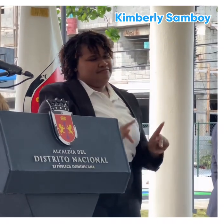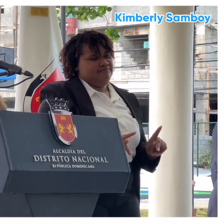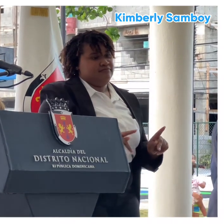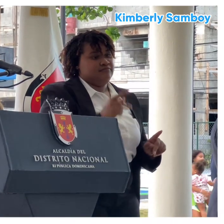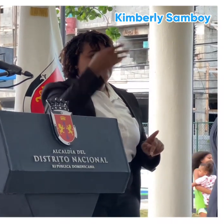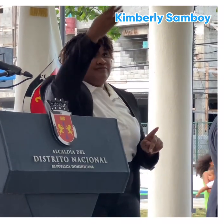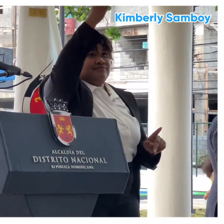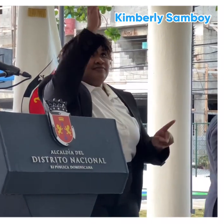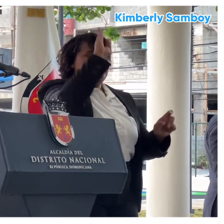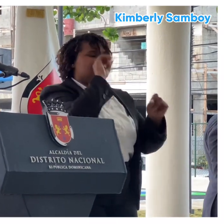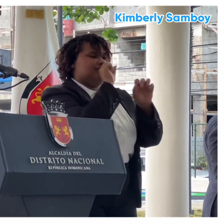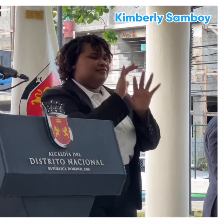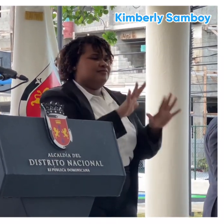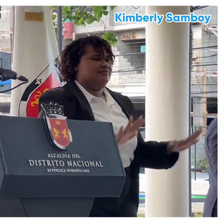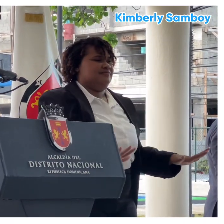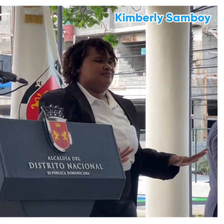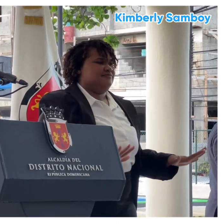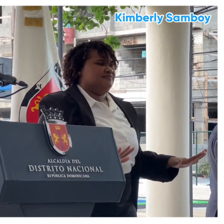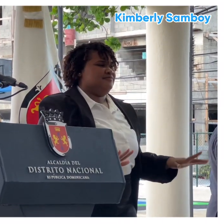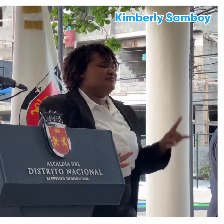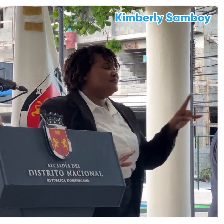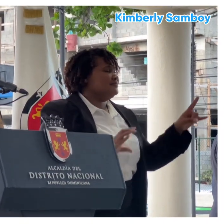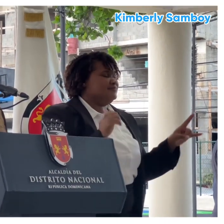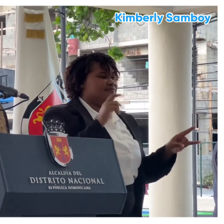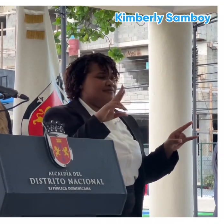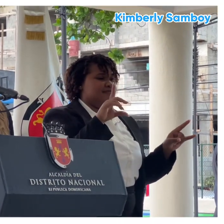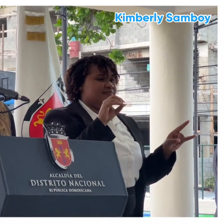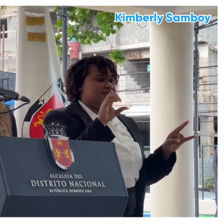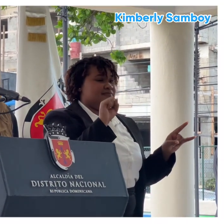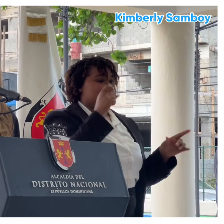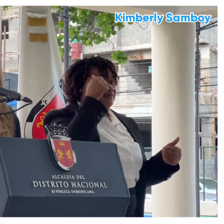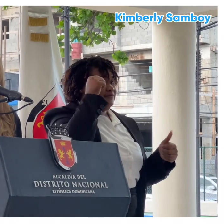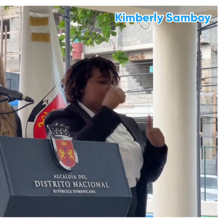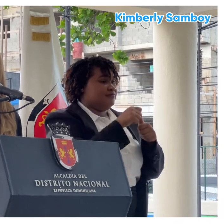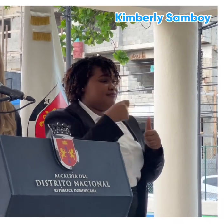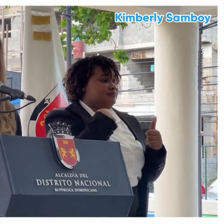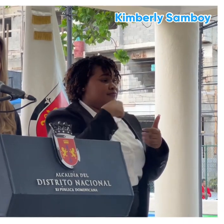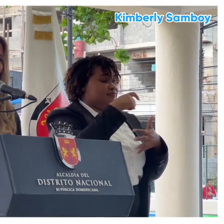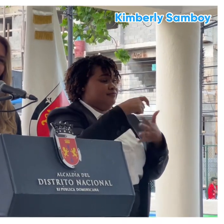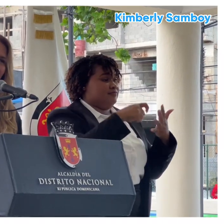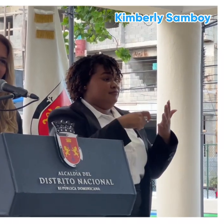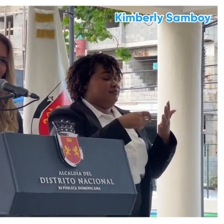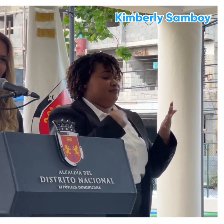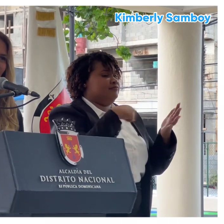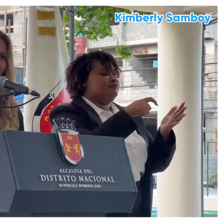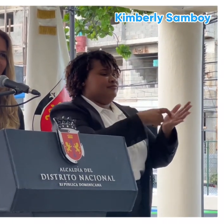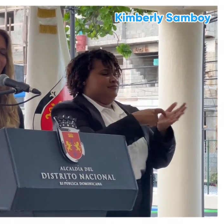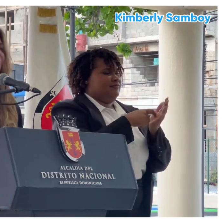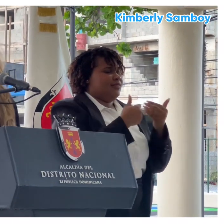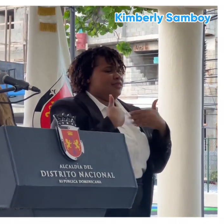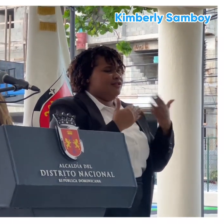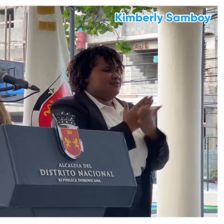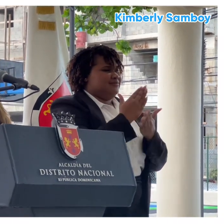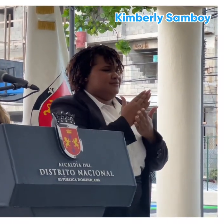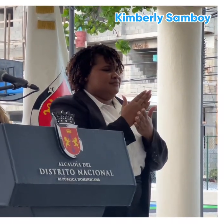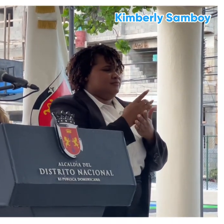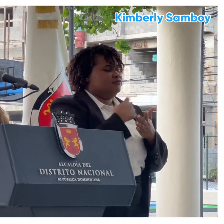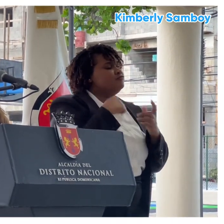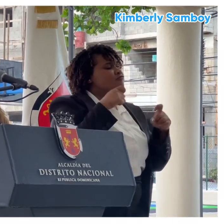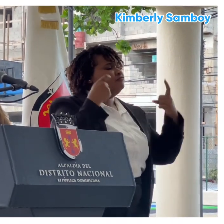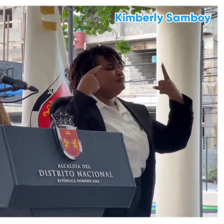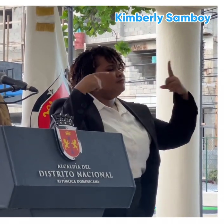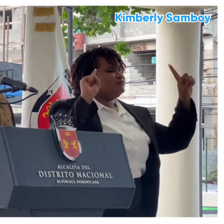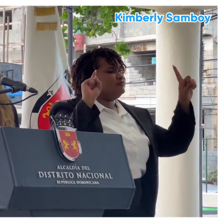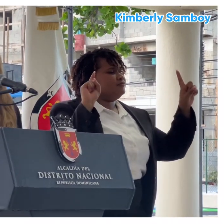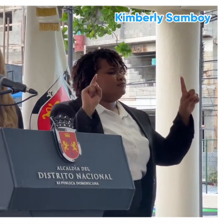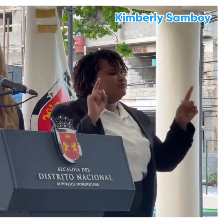Que Dios me los bendiga, como diría don Carlos, recuerden que tenemos deberes porque tenemos derechos, pero los deberes hay que